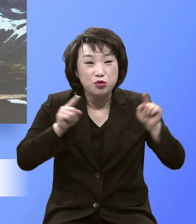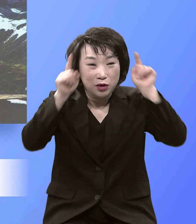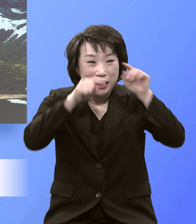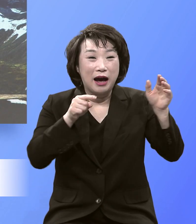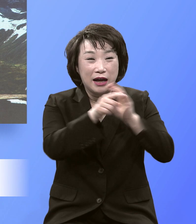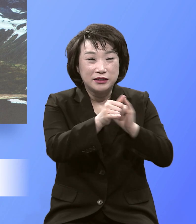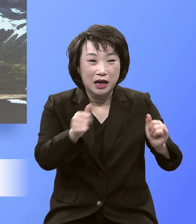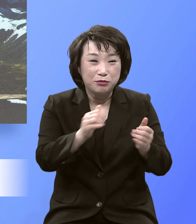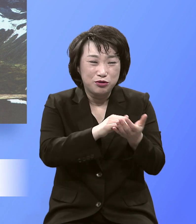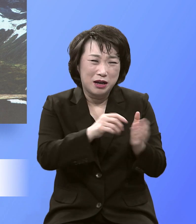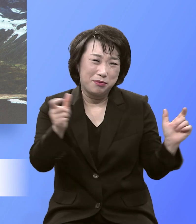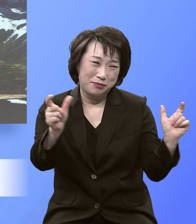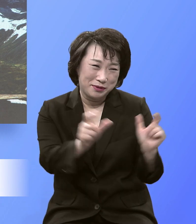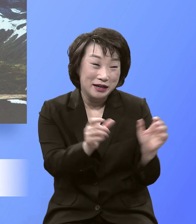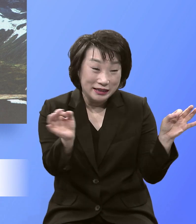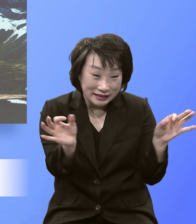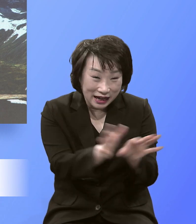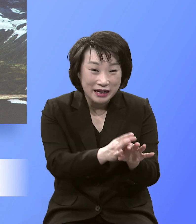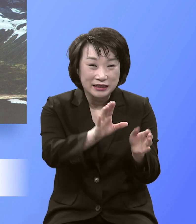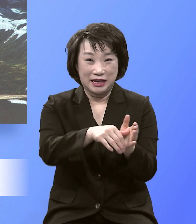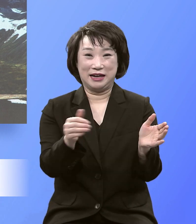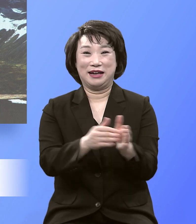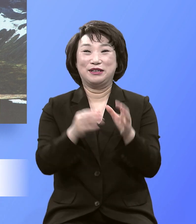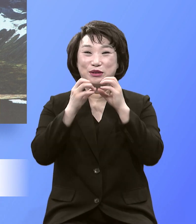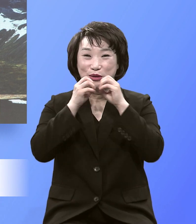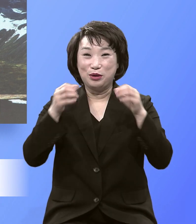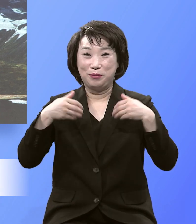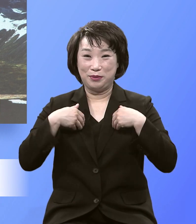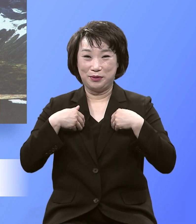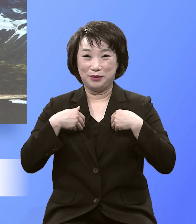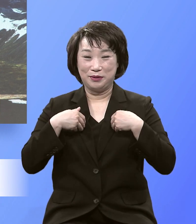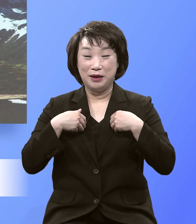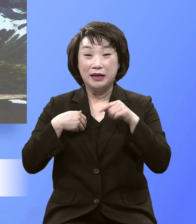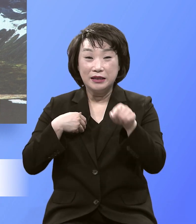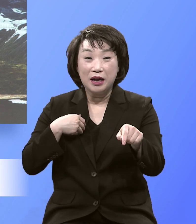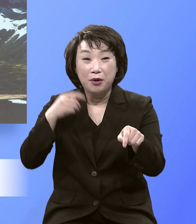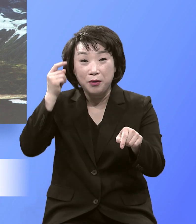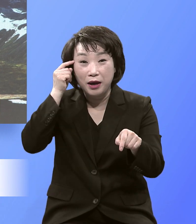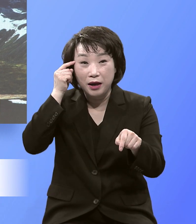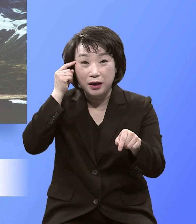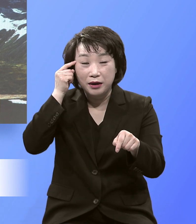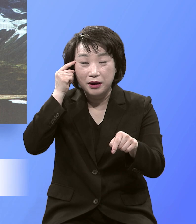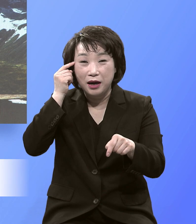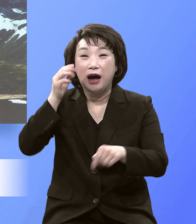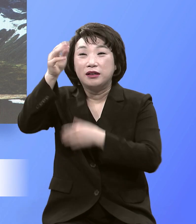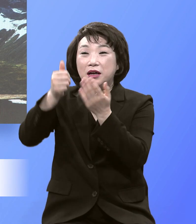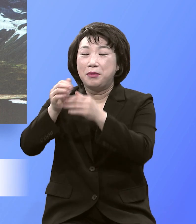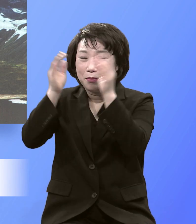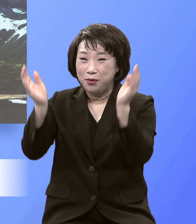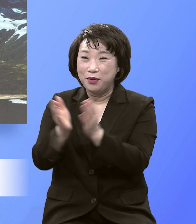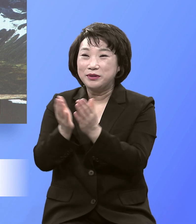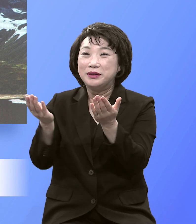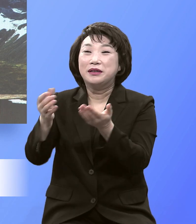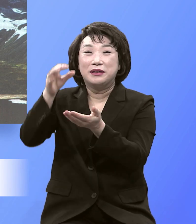씨가 마르도록 전도해야 된다 이 말입니다. 이게 뭐냐? 상속자요.